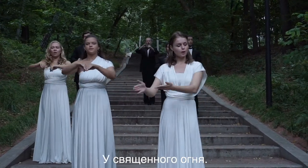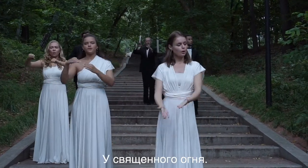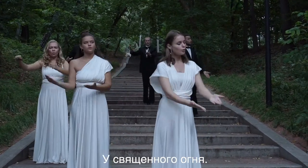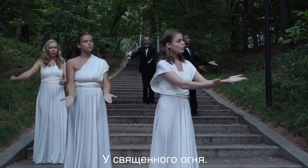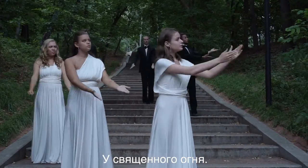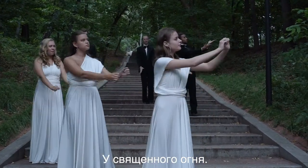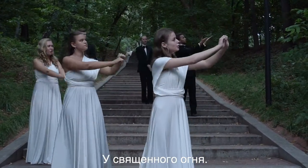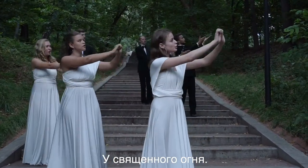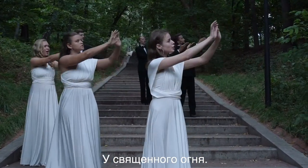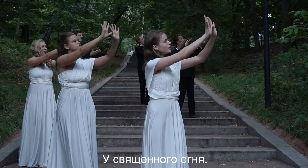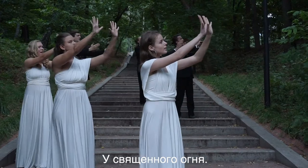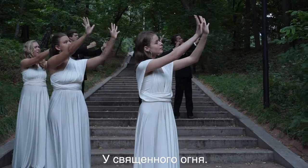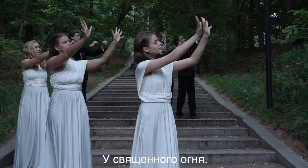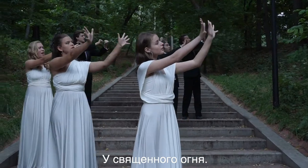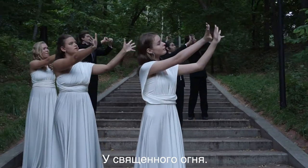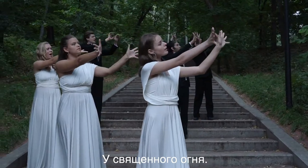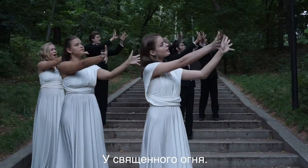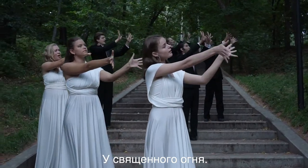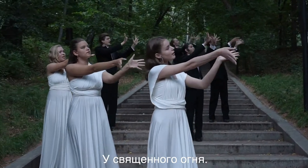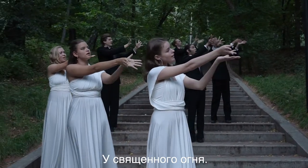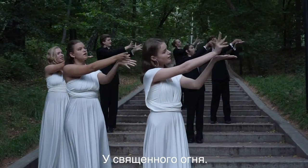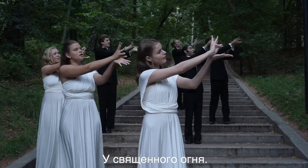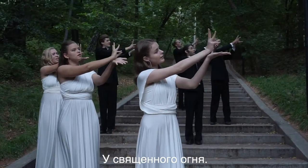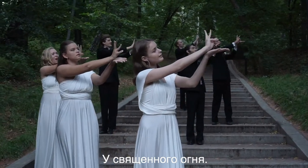у священного огня.